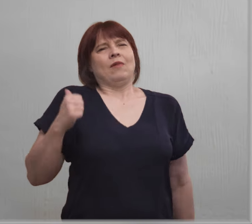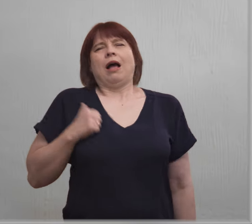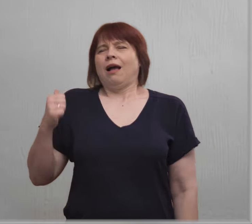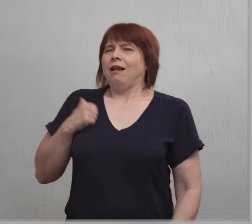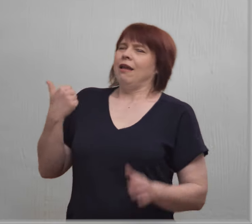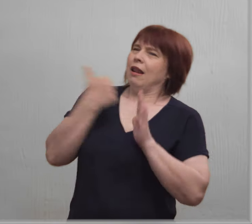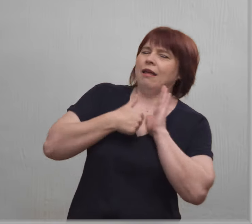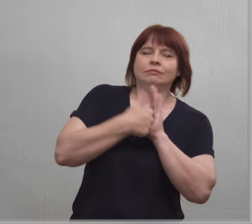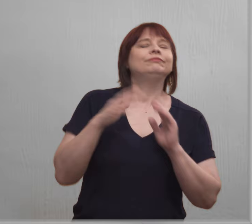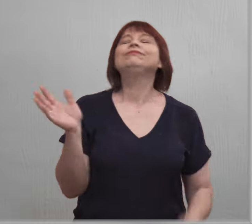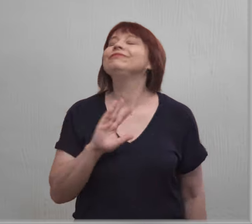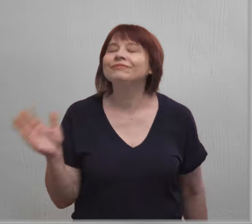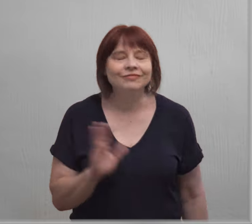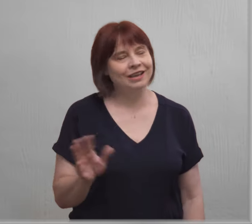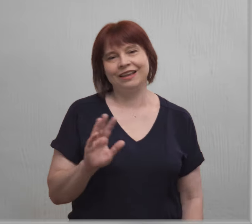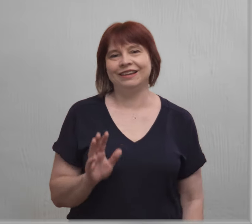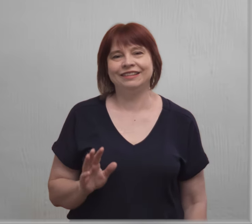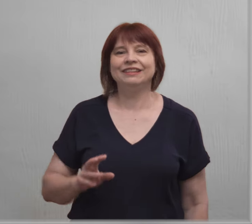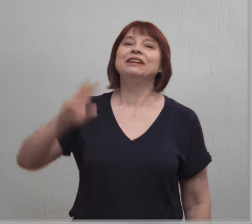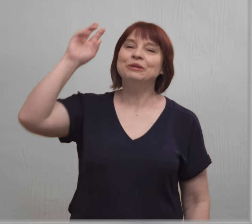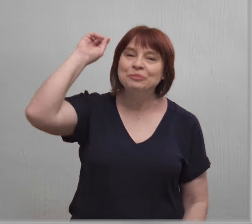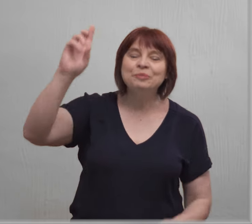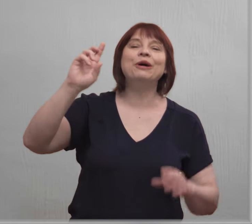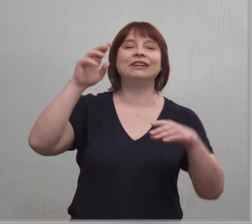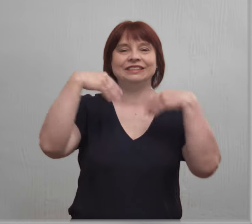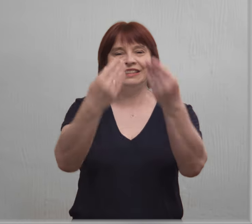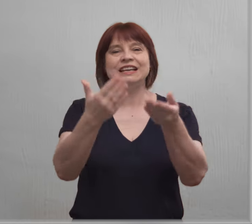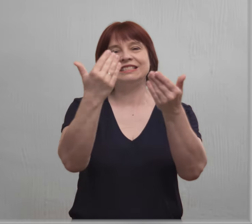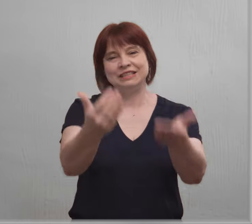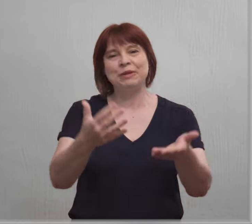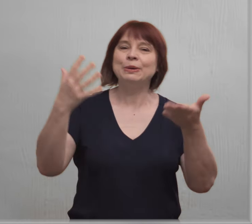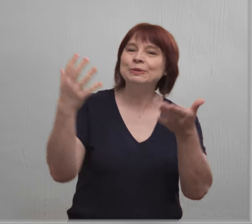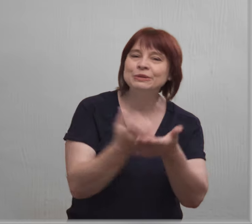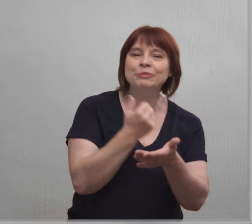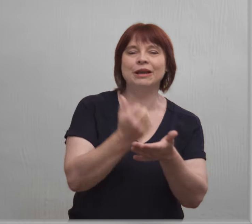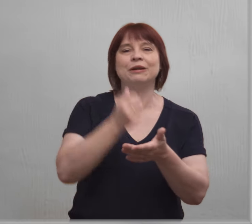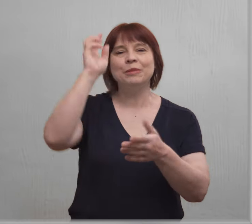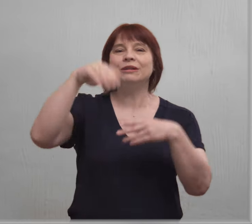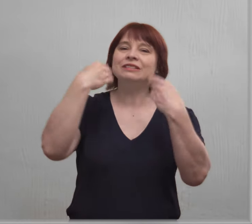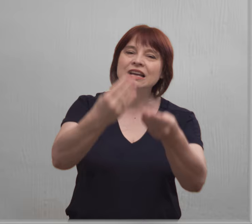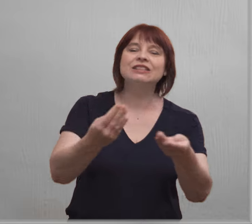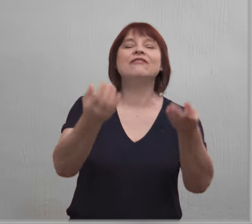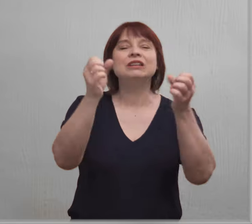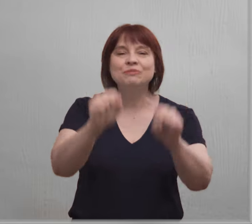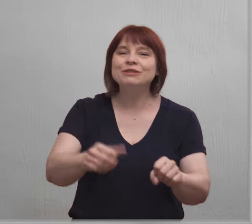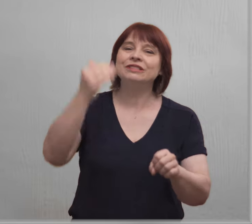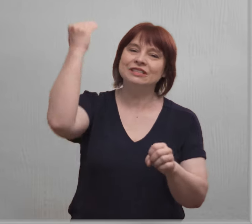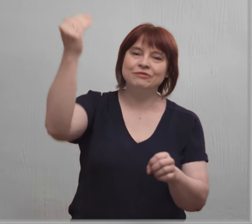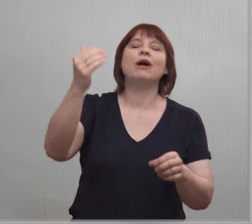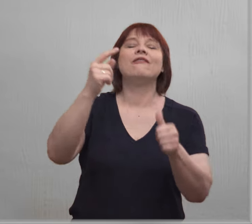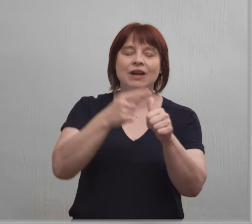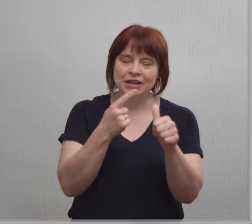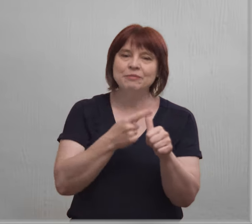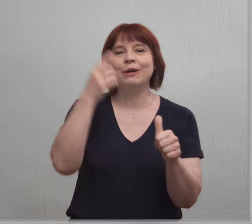как человек, но во имя Иисуса Христа, Господь, пускай Твоя слава, Твоя сила, Твои возможности во имя Господа будут в